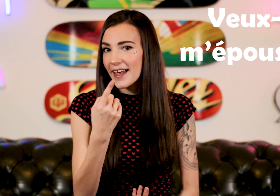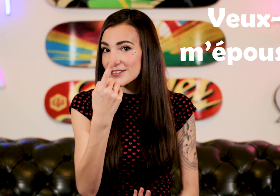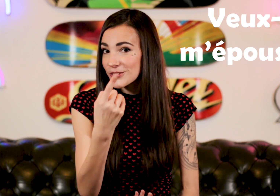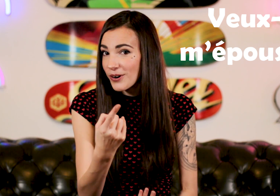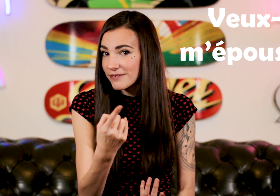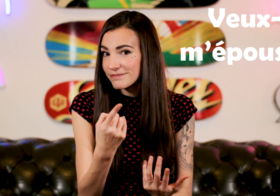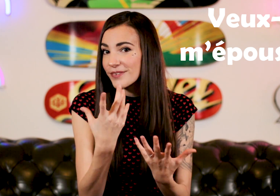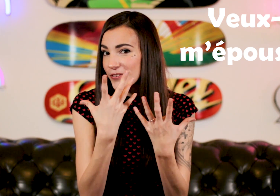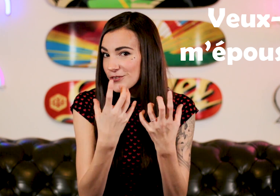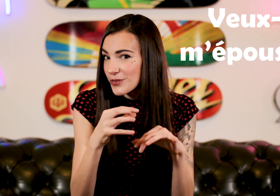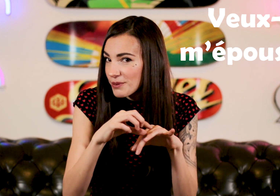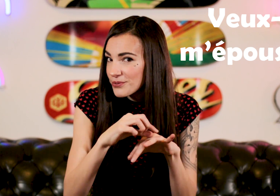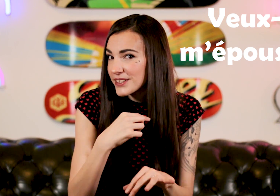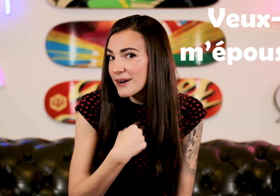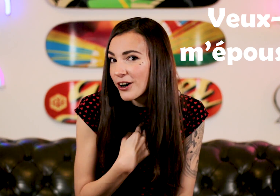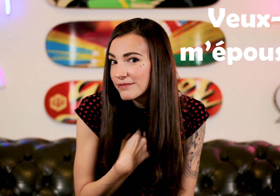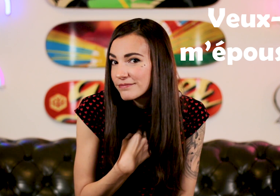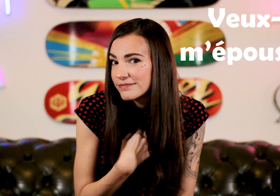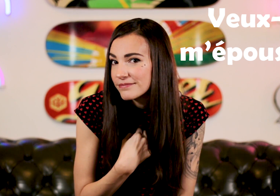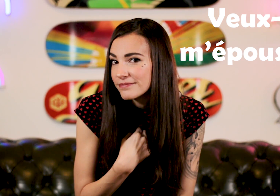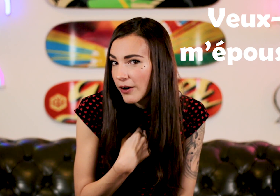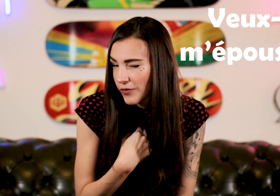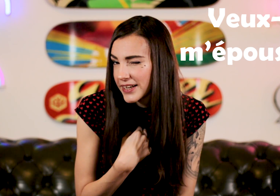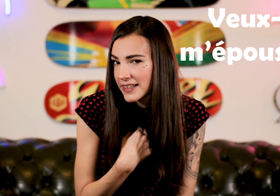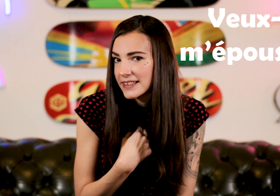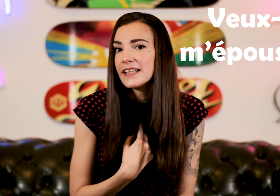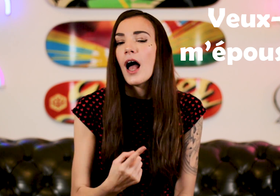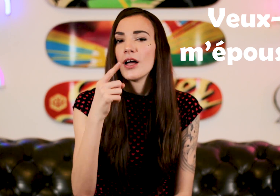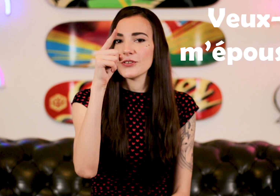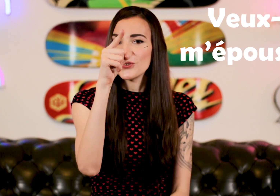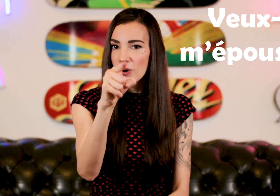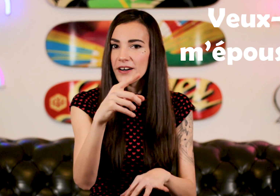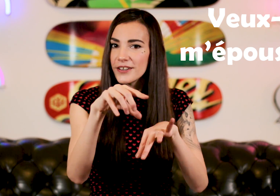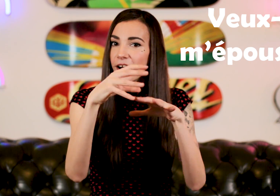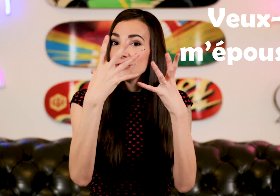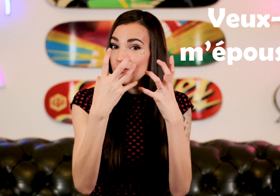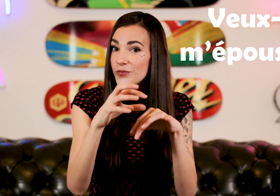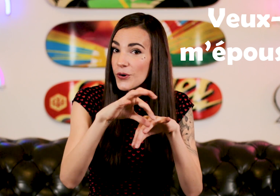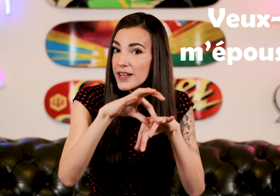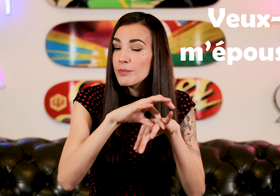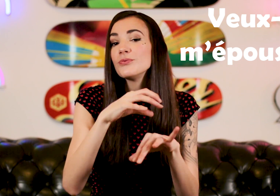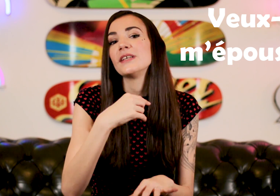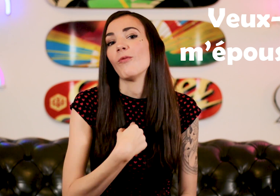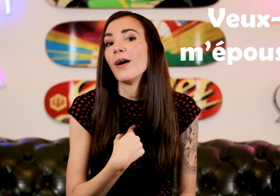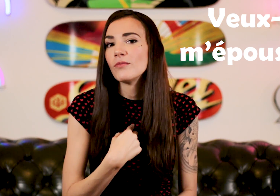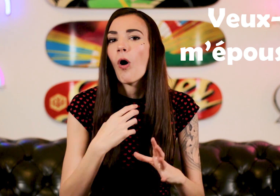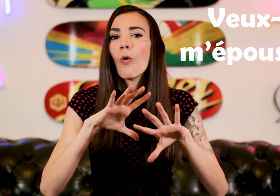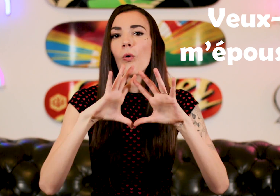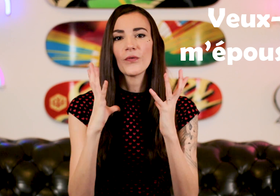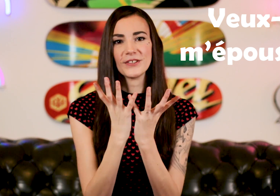Est-ce que toi, tu veux m'épouser à moi? Vous voyez? Est-ce que toi, tu veux épouser moi. En gros, on est